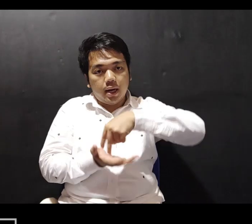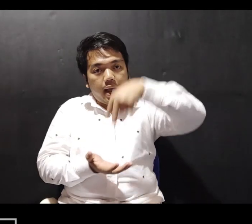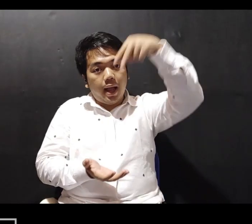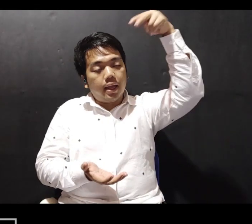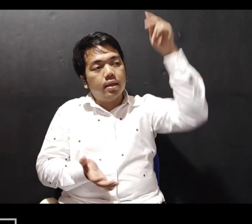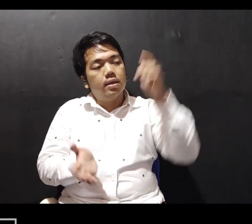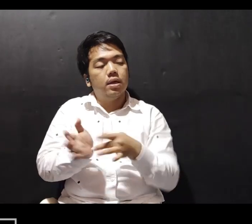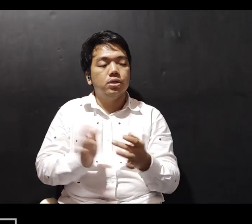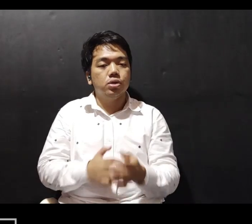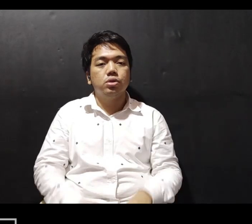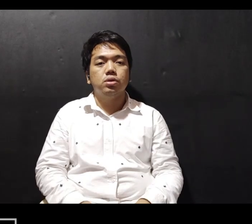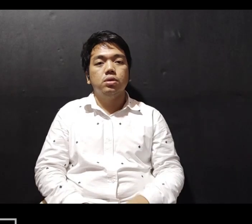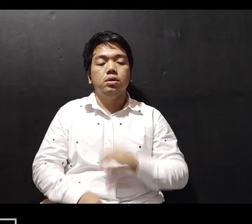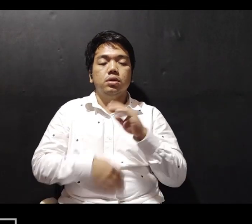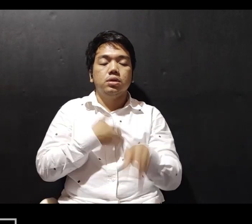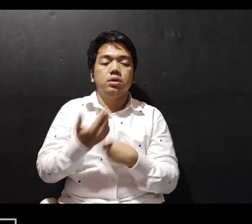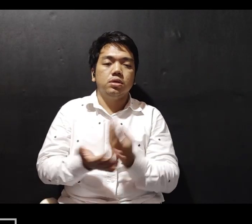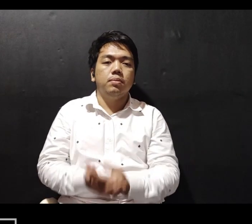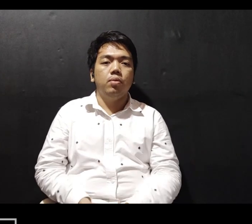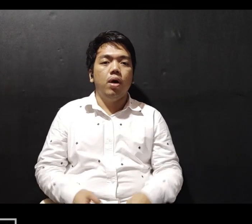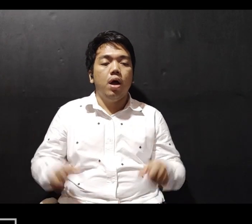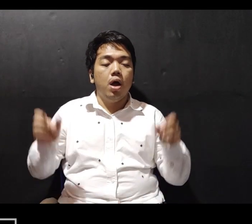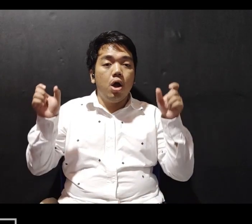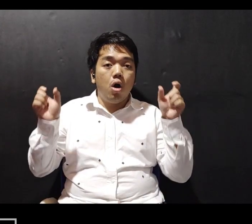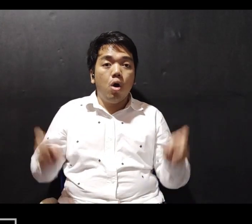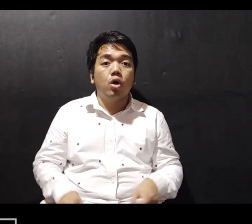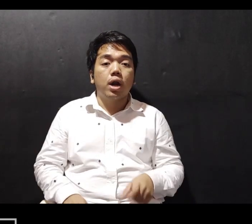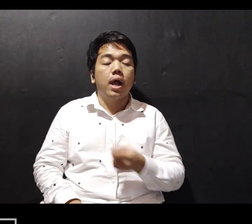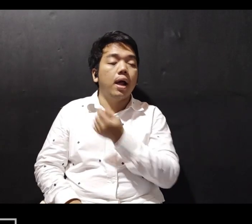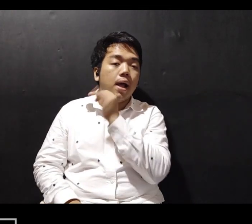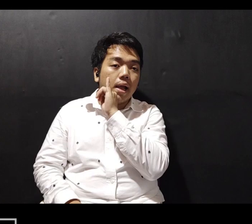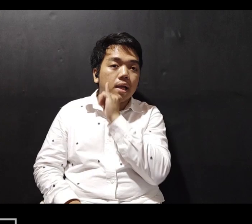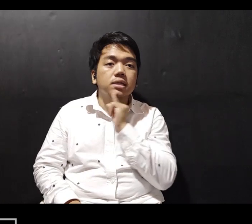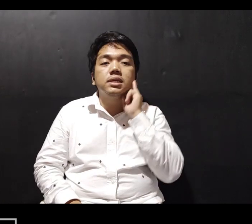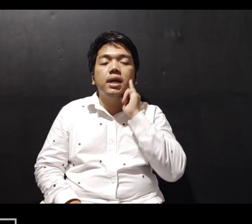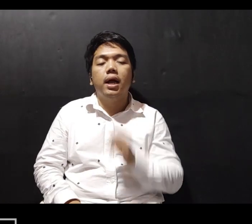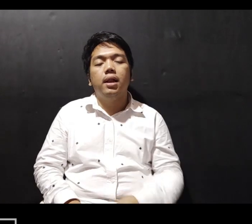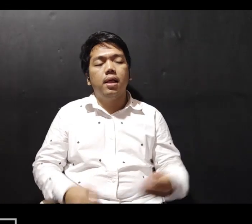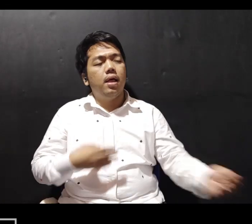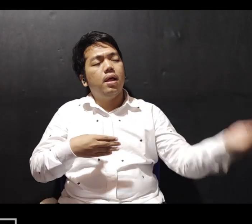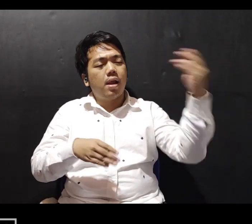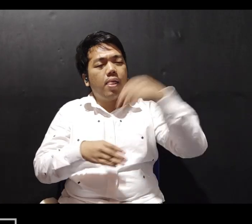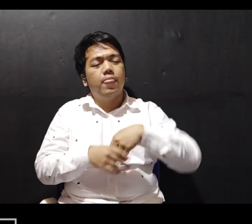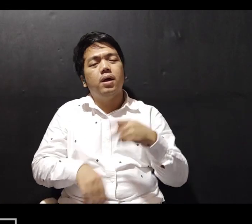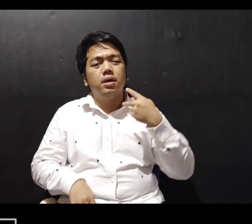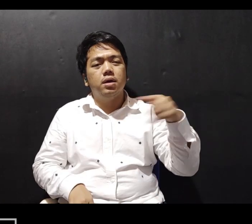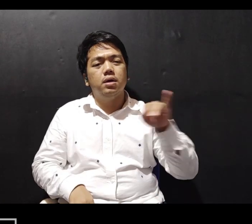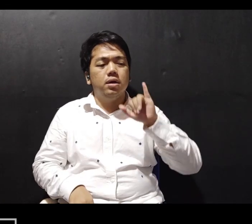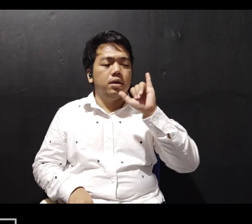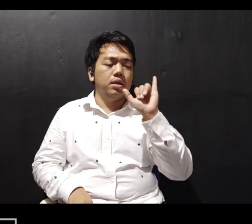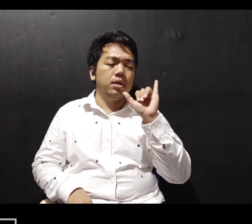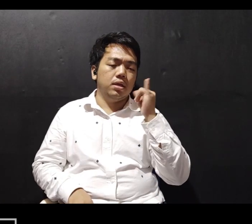seluruh orang Israel, orang Yahudi berkumpul di Yerusalem untuk merayakan satu perayaan yang paling utama di dalam